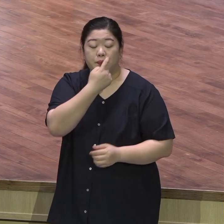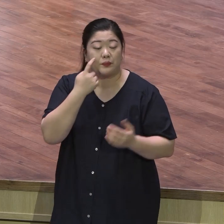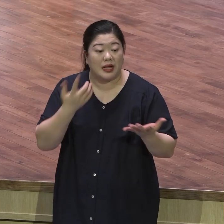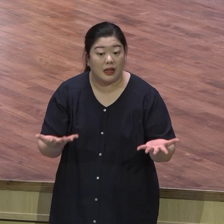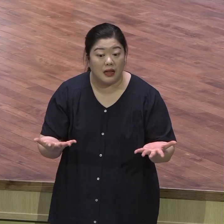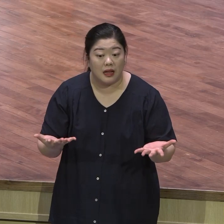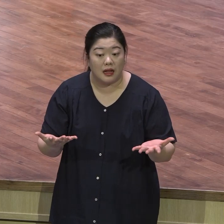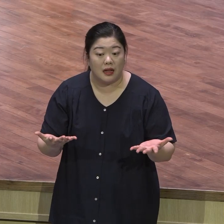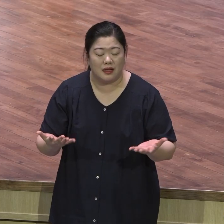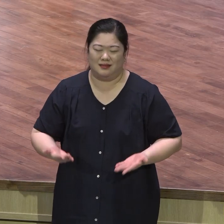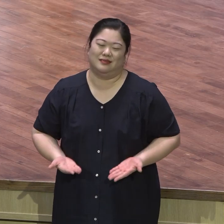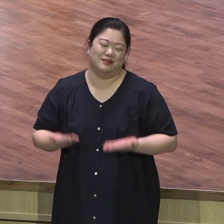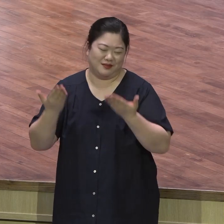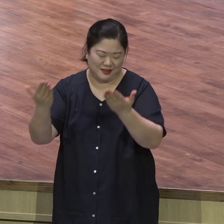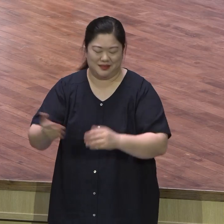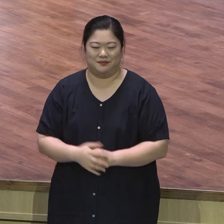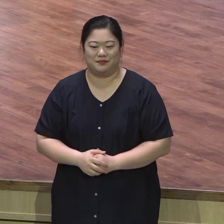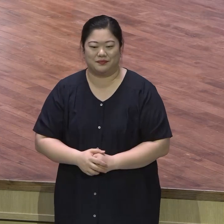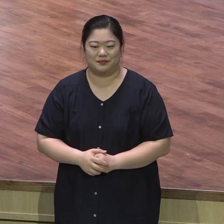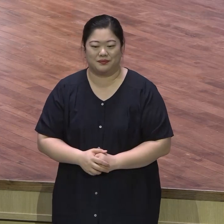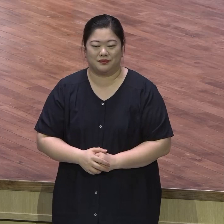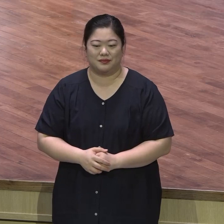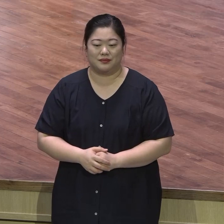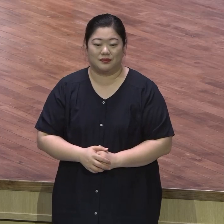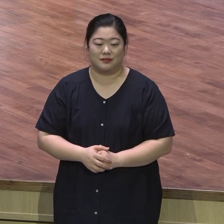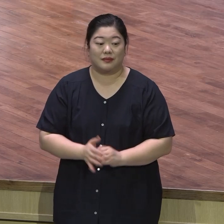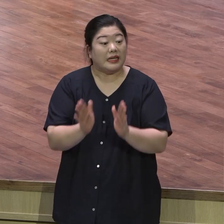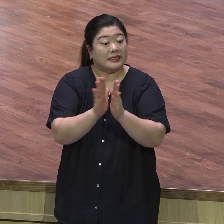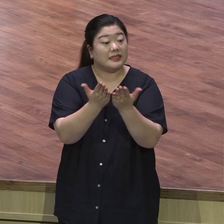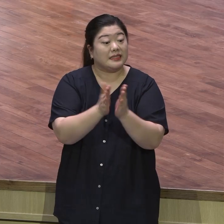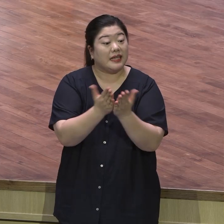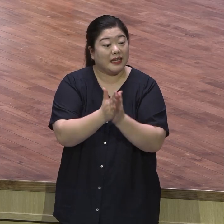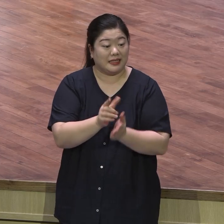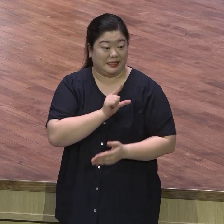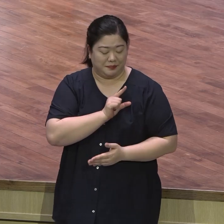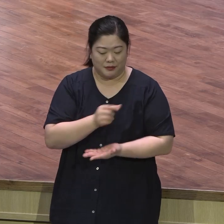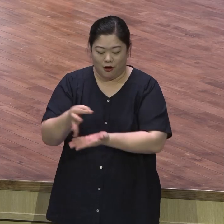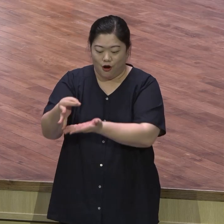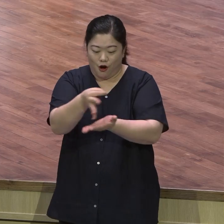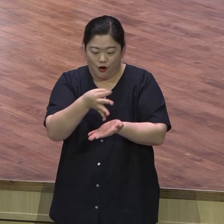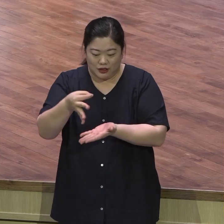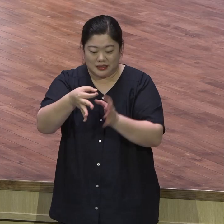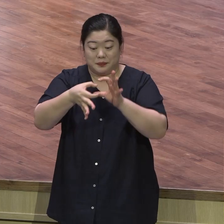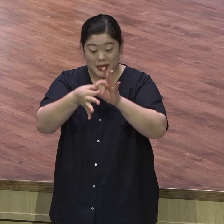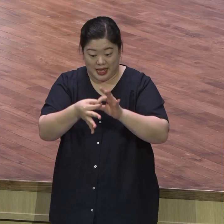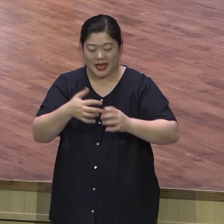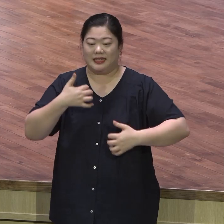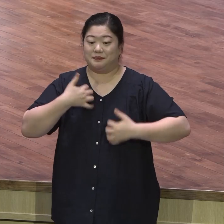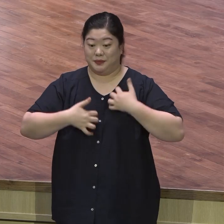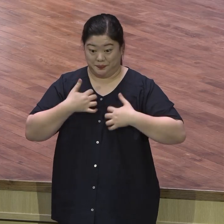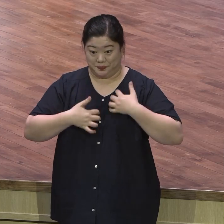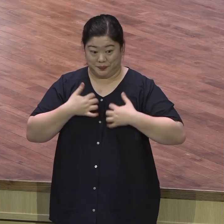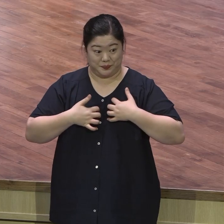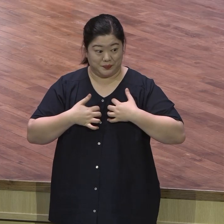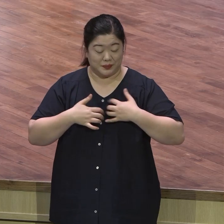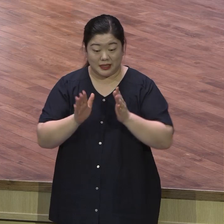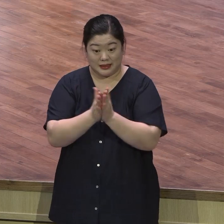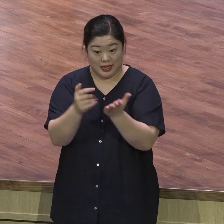앤디 스탠리 목사님에서는 헌금의 기쁨이라는 책이 있습니다. 이 책의 내용을 보면요.